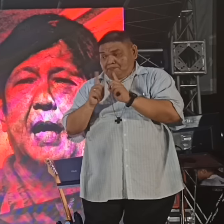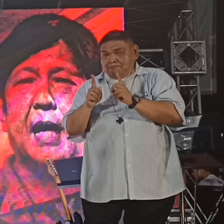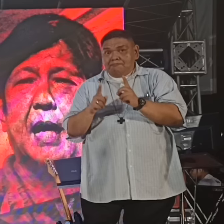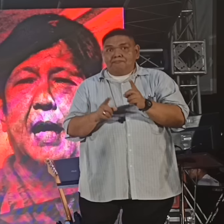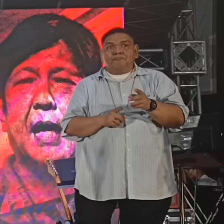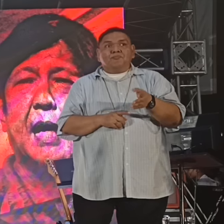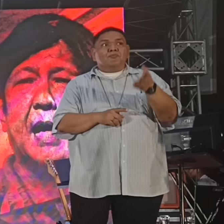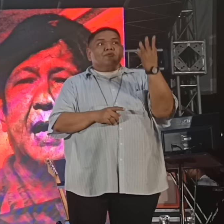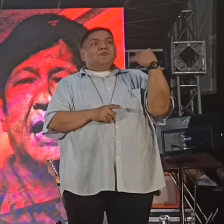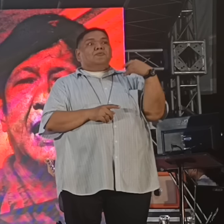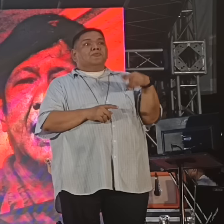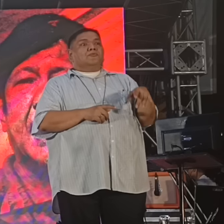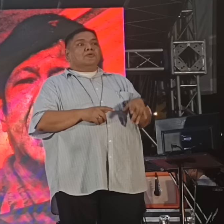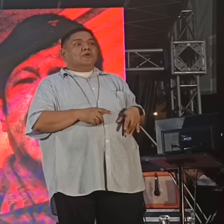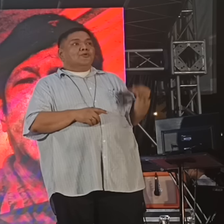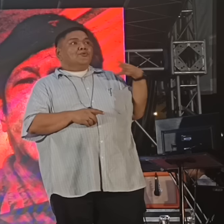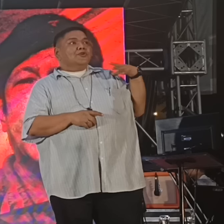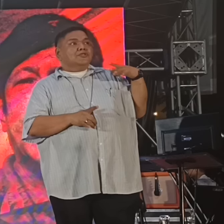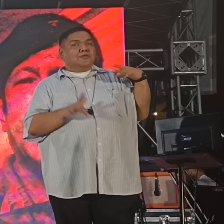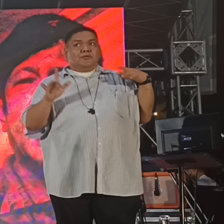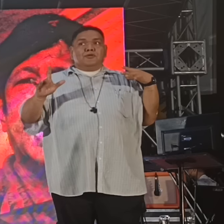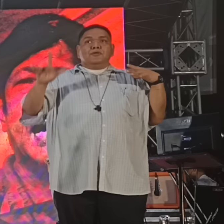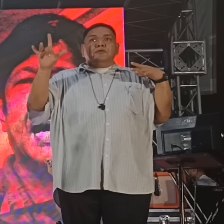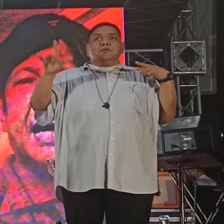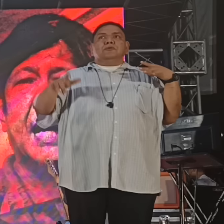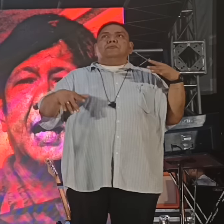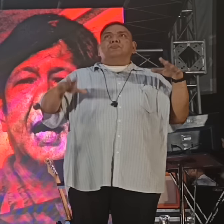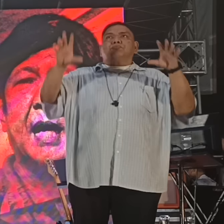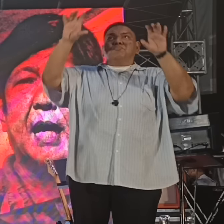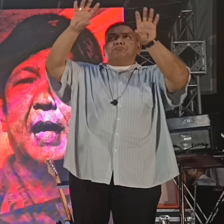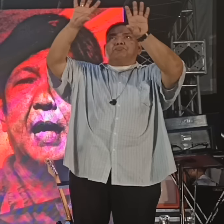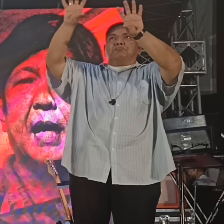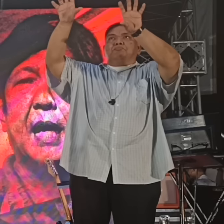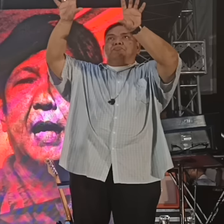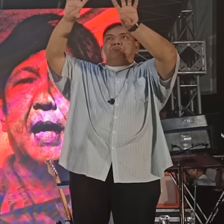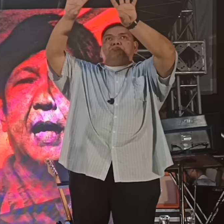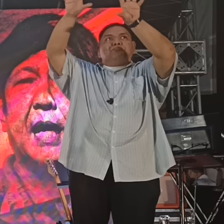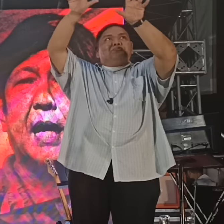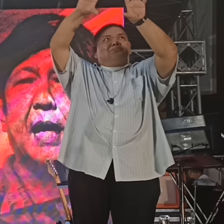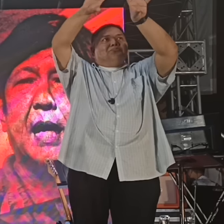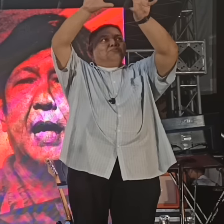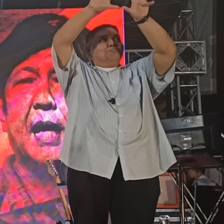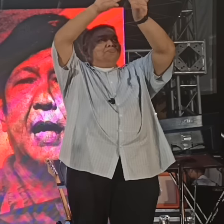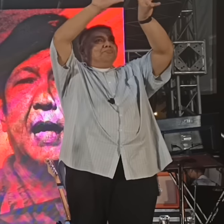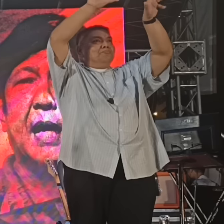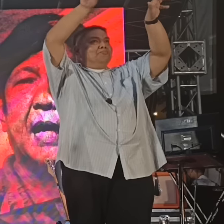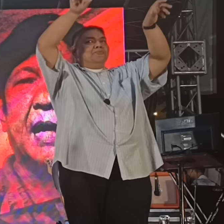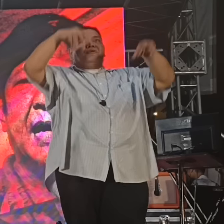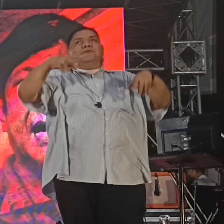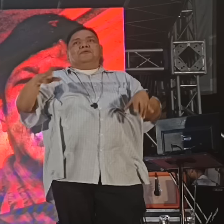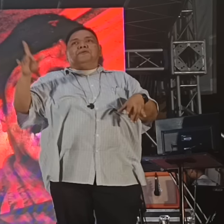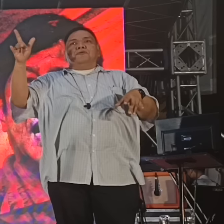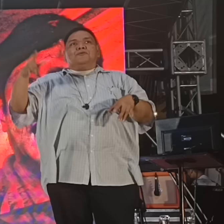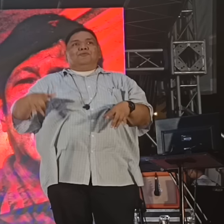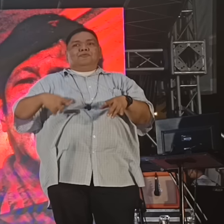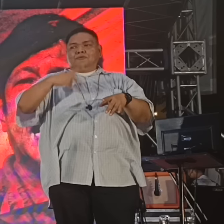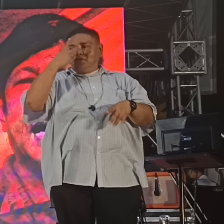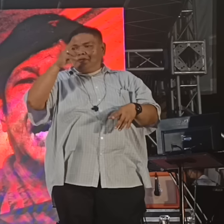ko yesterday, paglabang ng aeroplano, maulap, hindi agad nakababa, nadali ako ng flight. Sabi ko, no matter what, sa